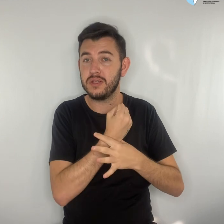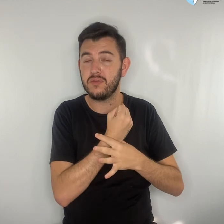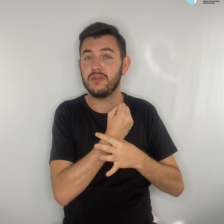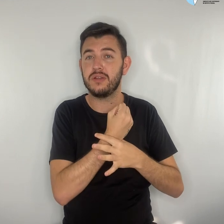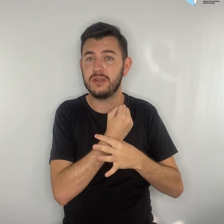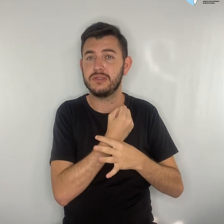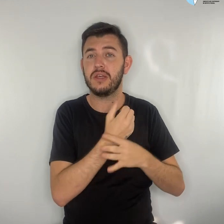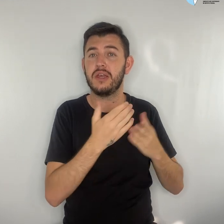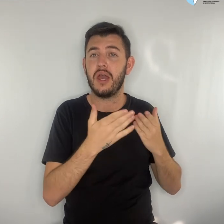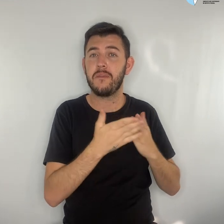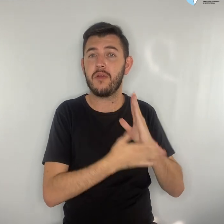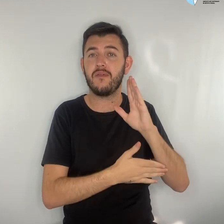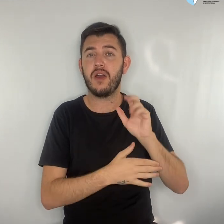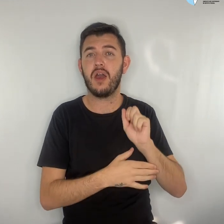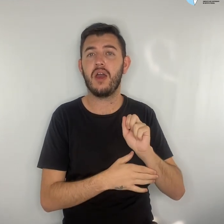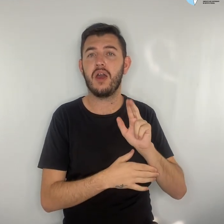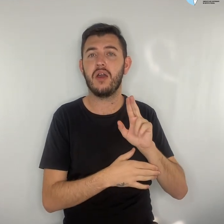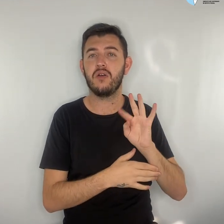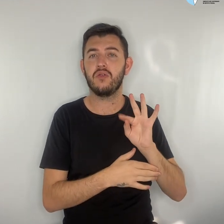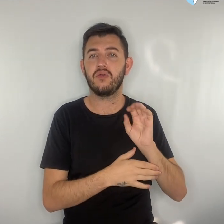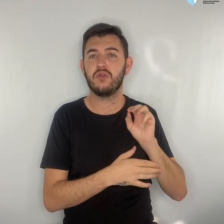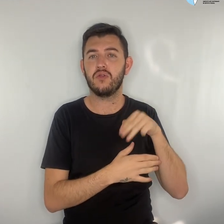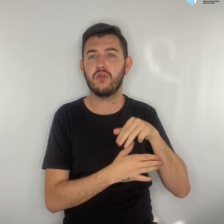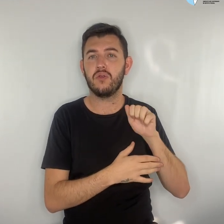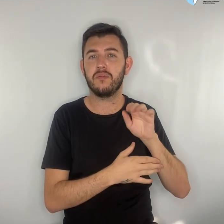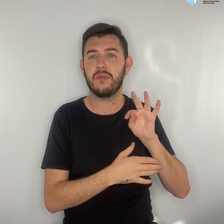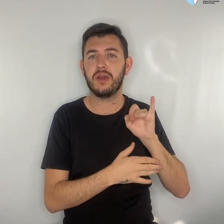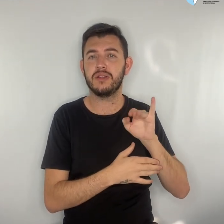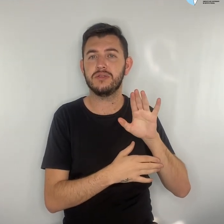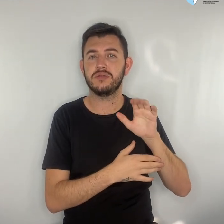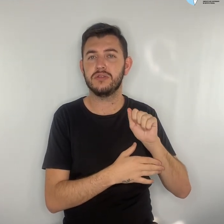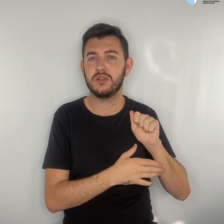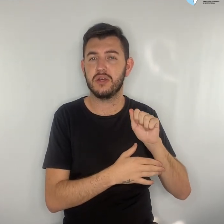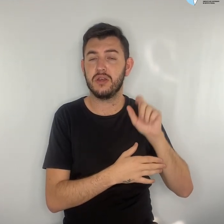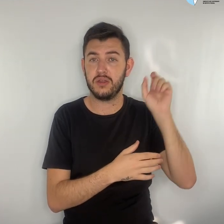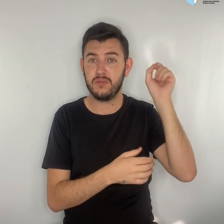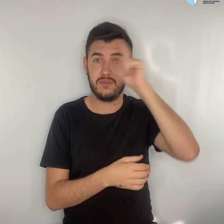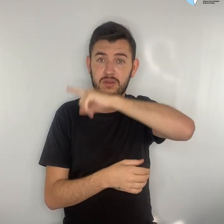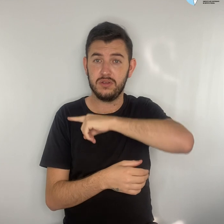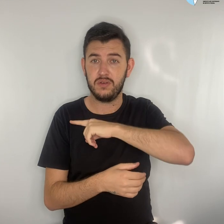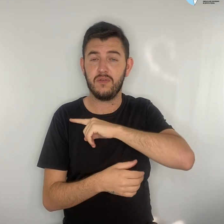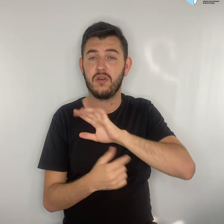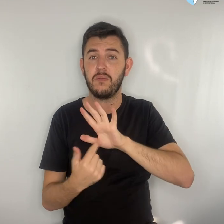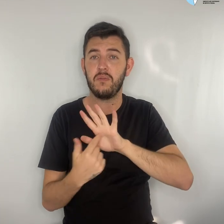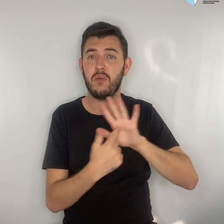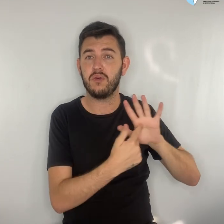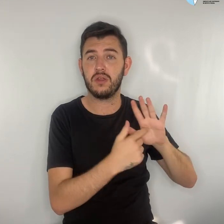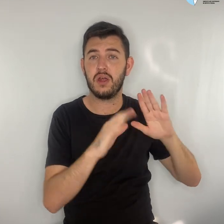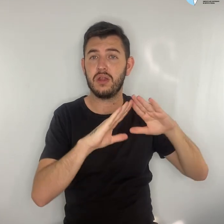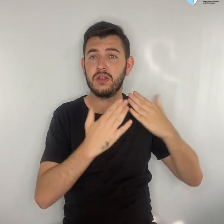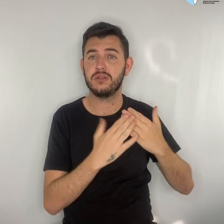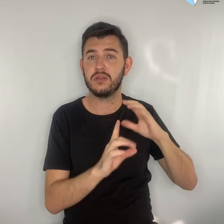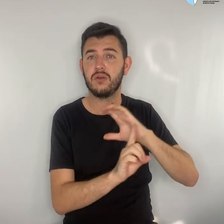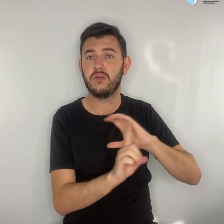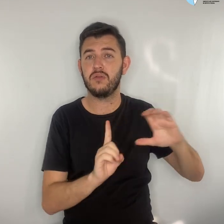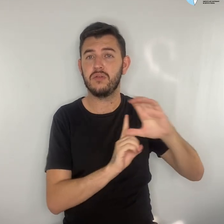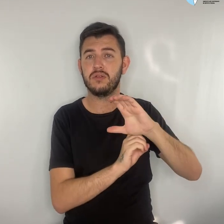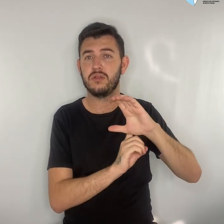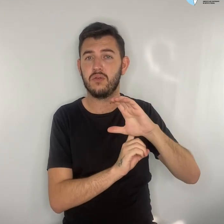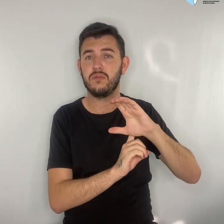são algumas das principais dificuldades apontadas pela comunidade escolar, sendo que as